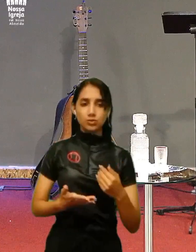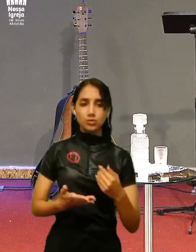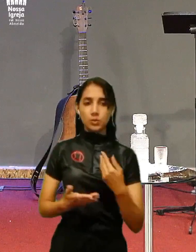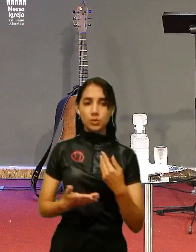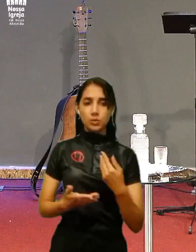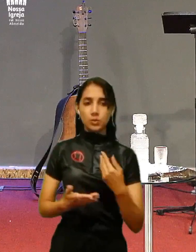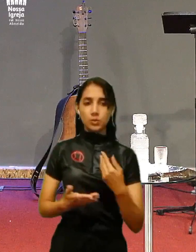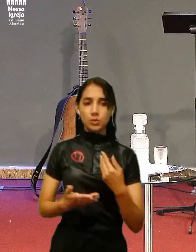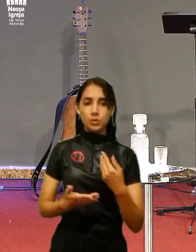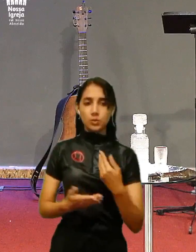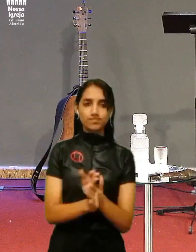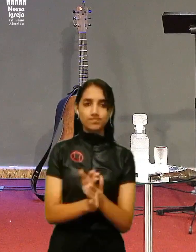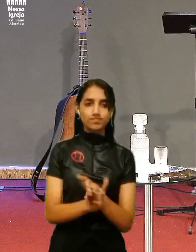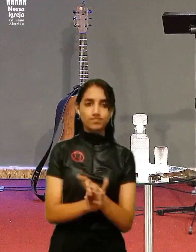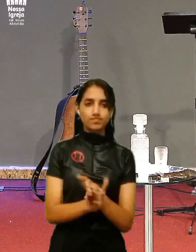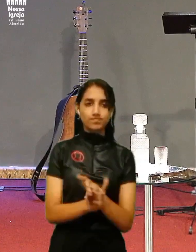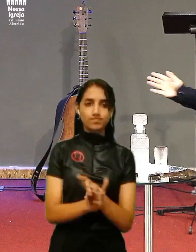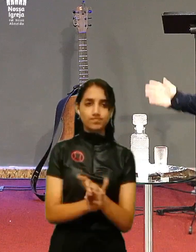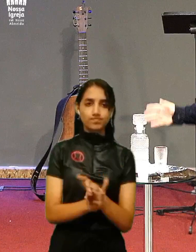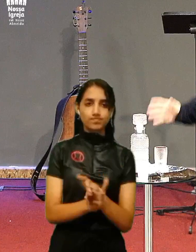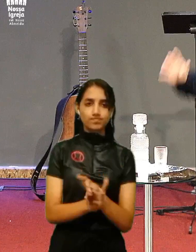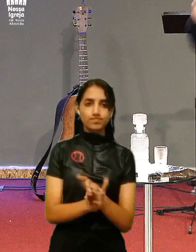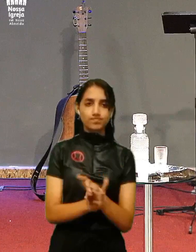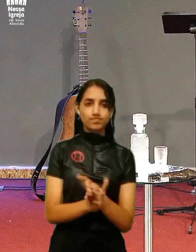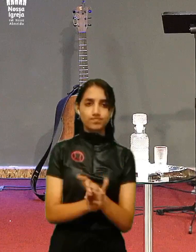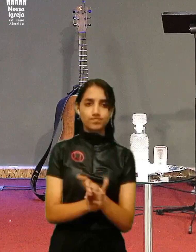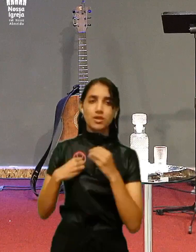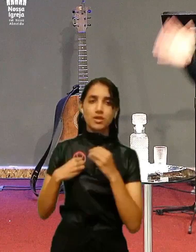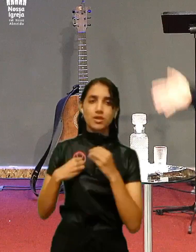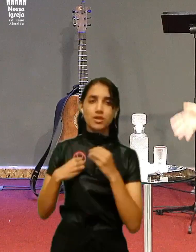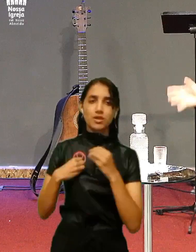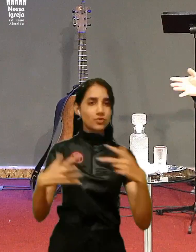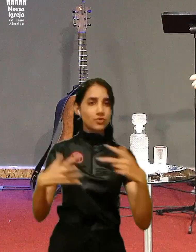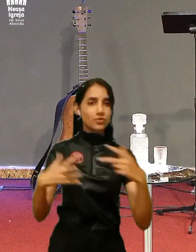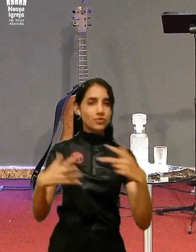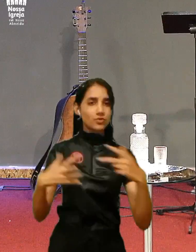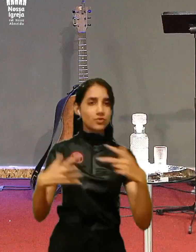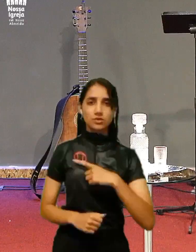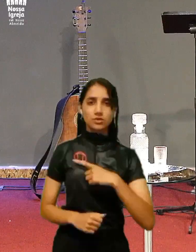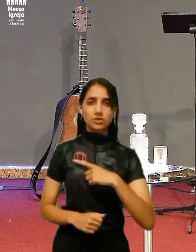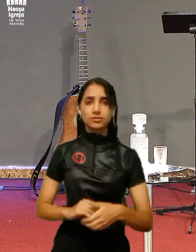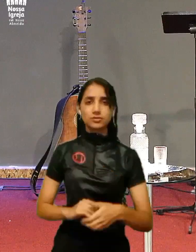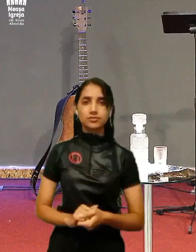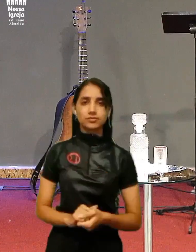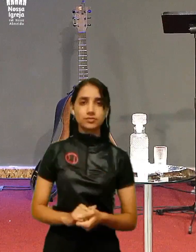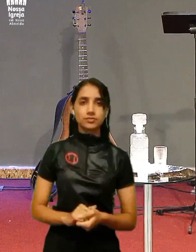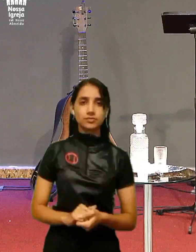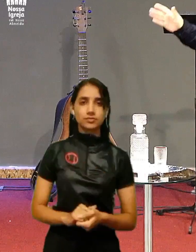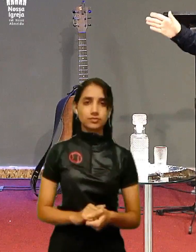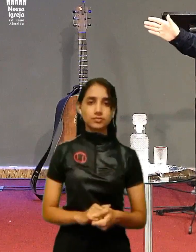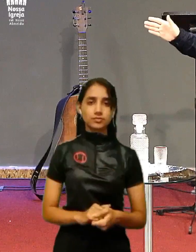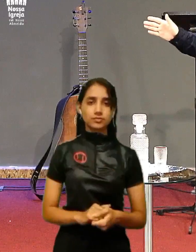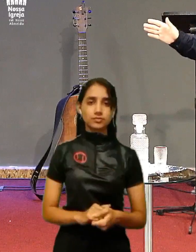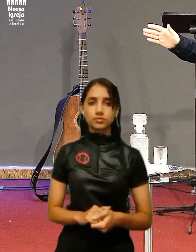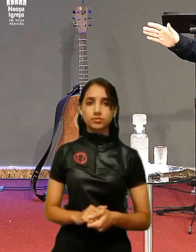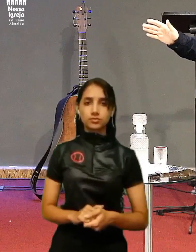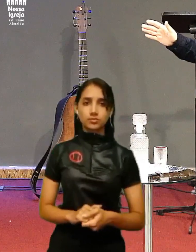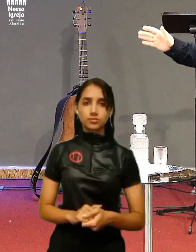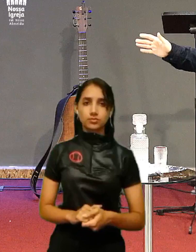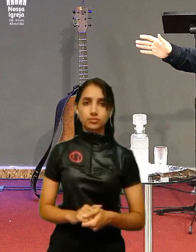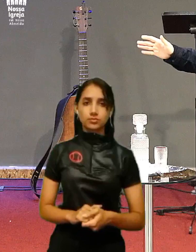Entregue à pornografia, à fornicação. A maior parte das vezes, quando a gente olha um jovem dentro da igreja e um do